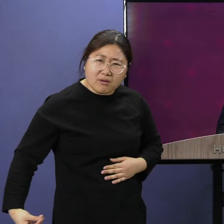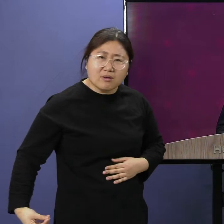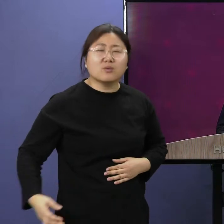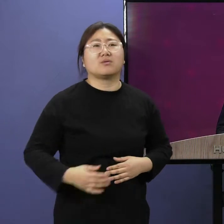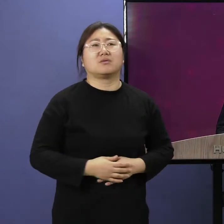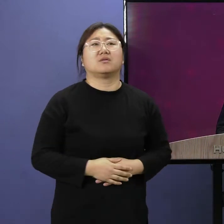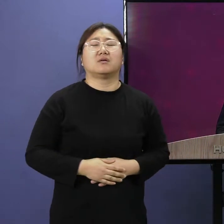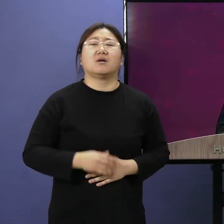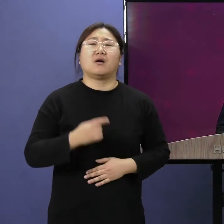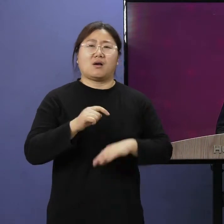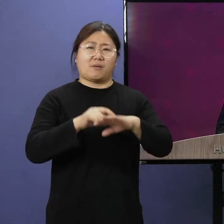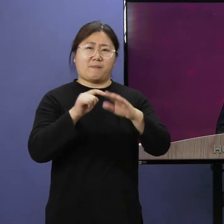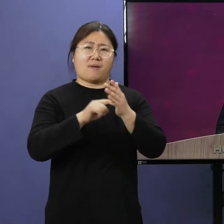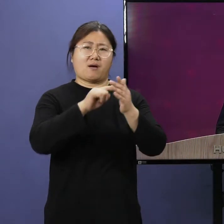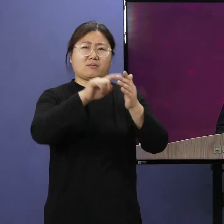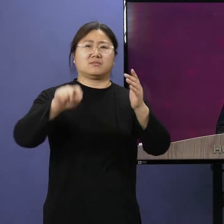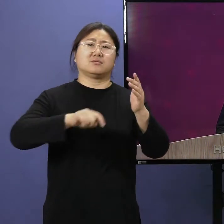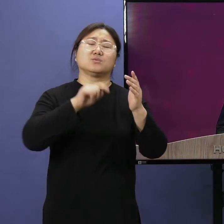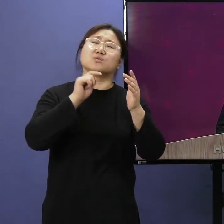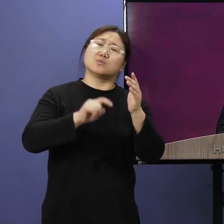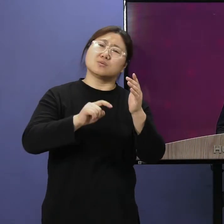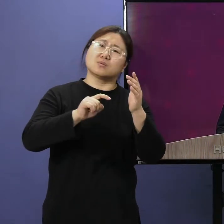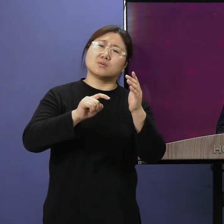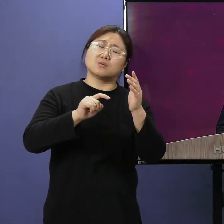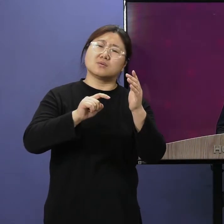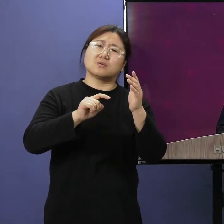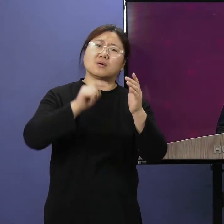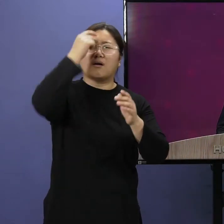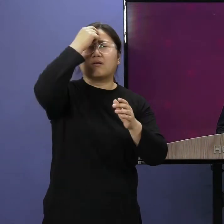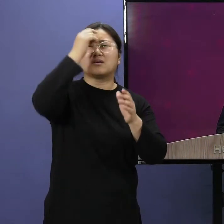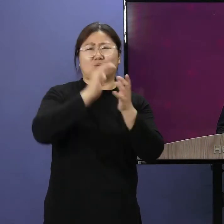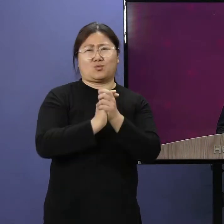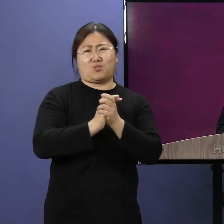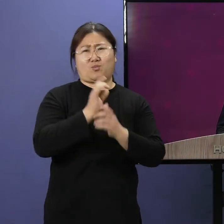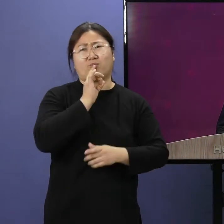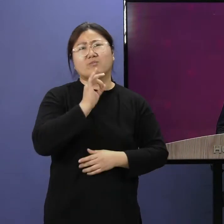마음속으로 하나님, 저 좀 살려주세요 라고 기도했습니다.